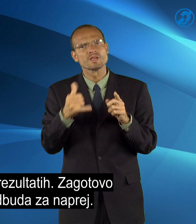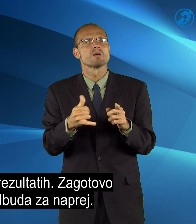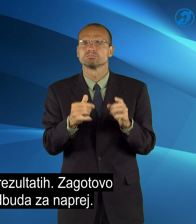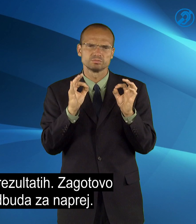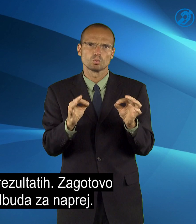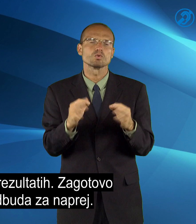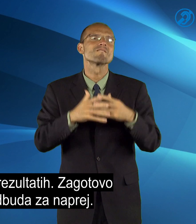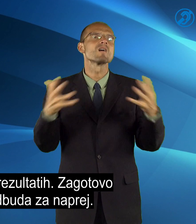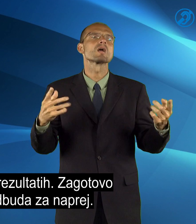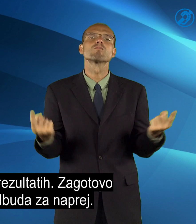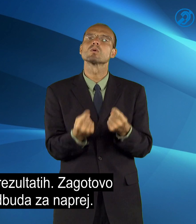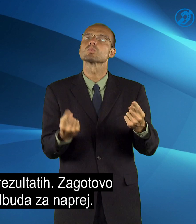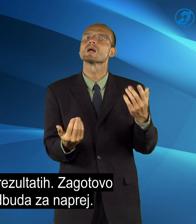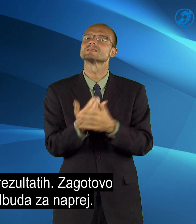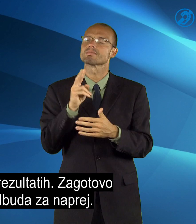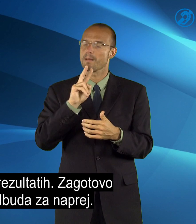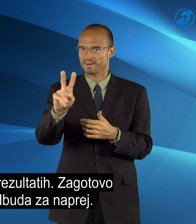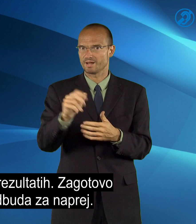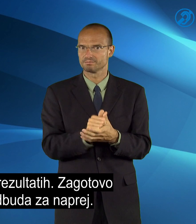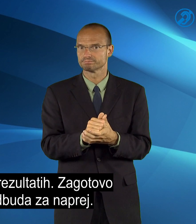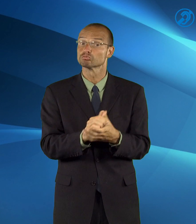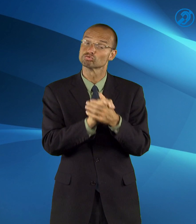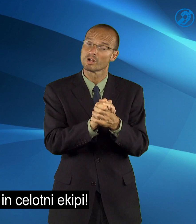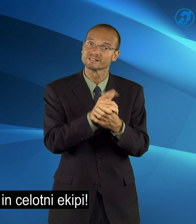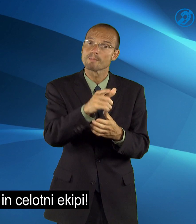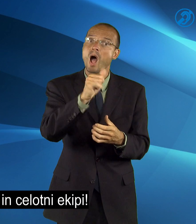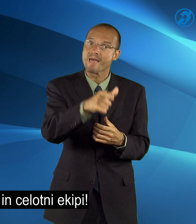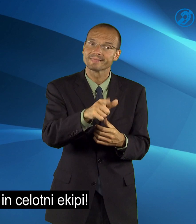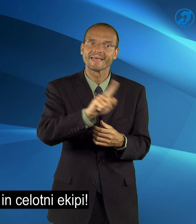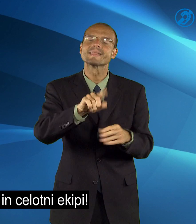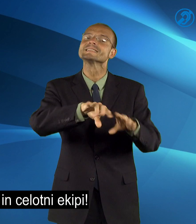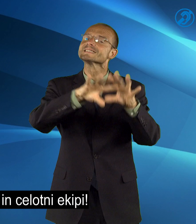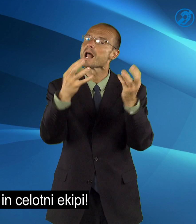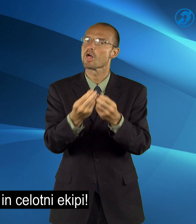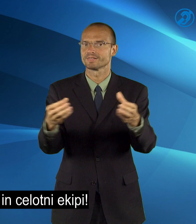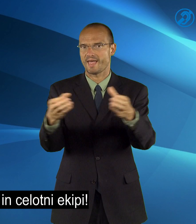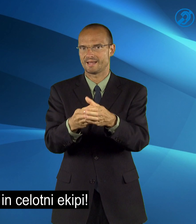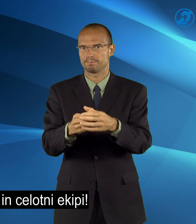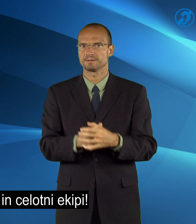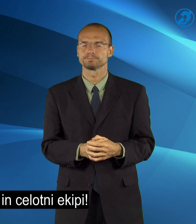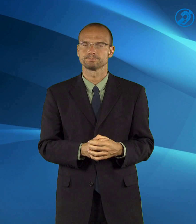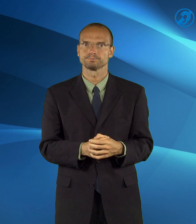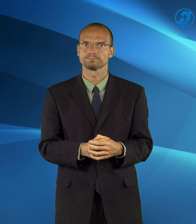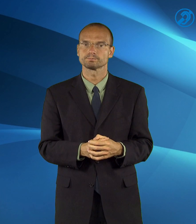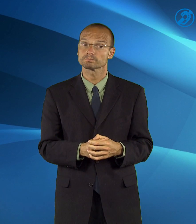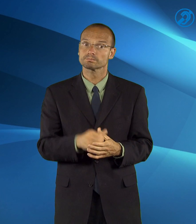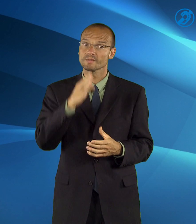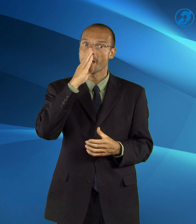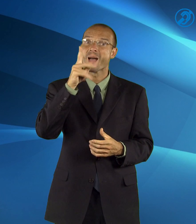Zagotovo je to velika spodbuda za naprej. Čestitamo Anji in celotni ekipi.